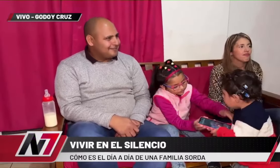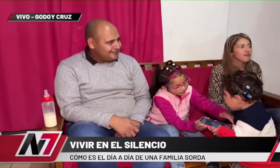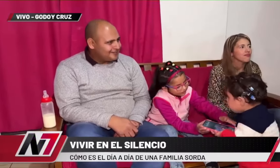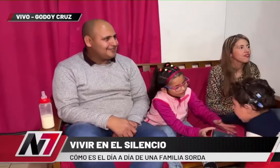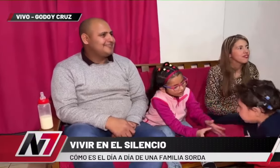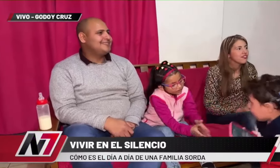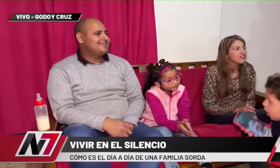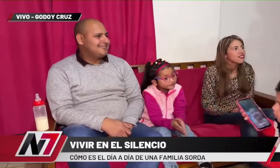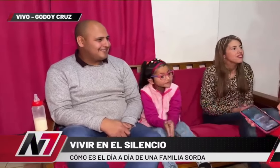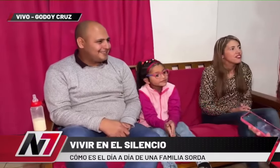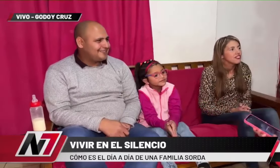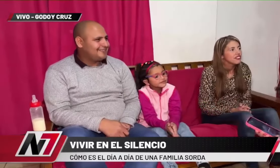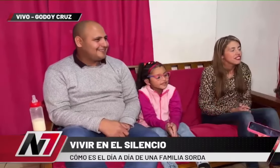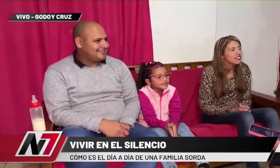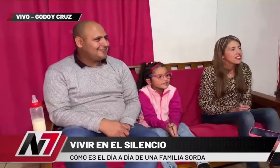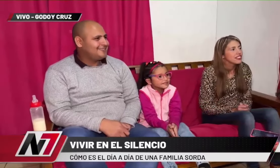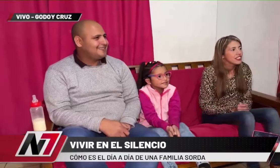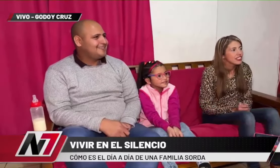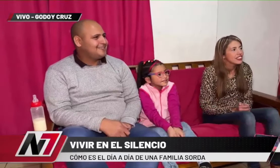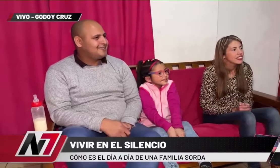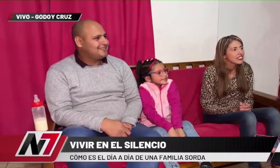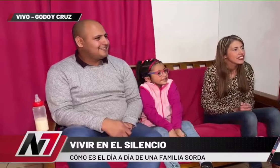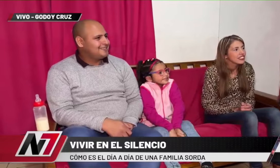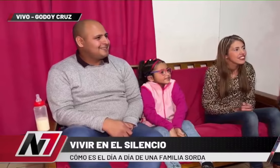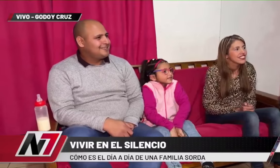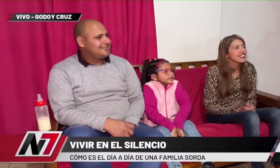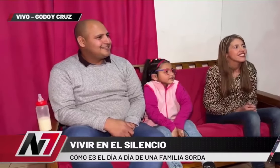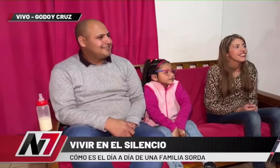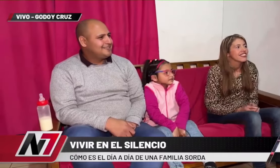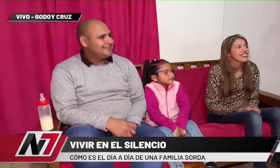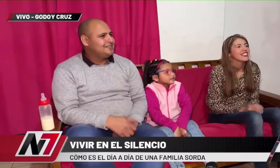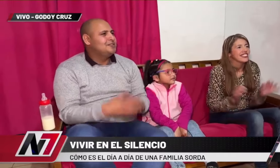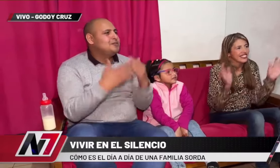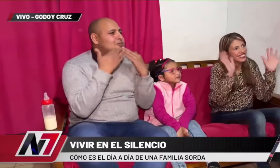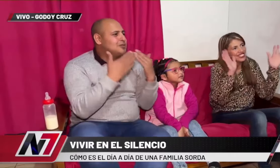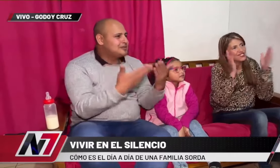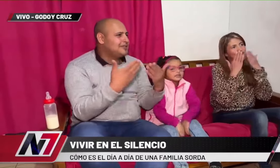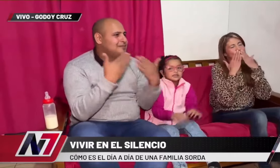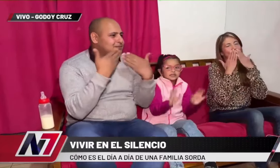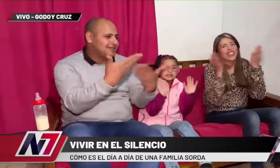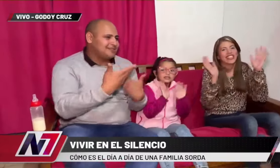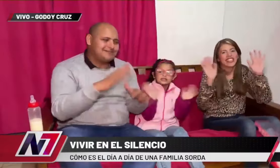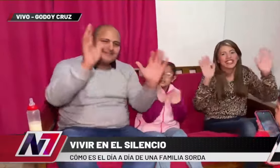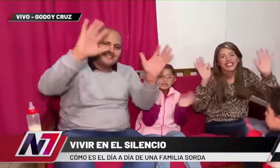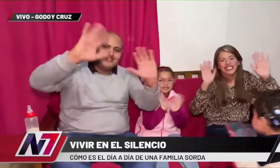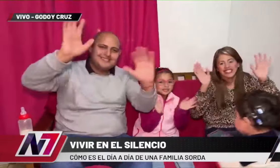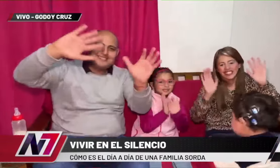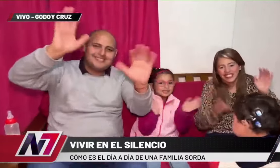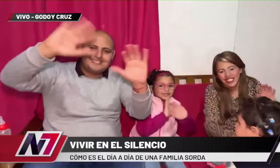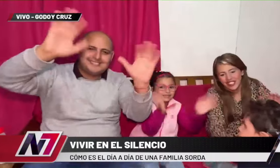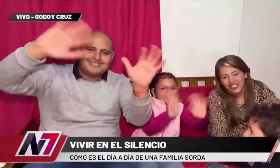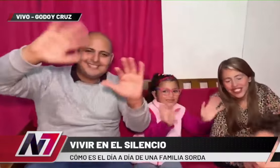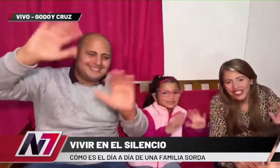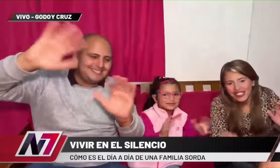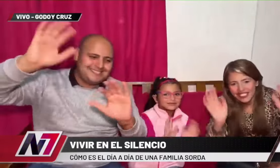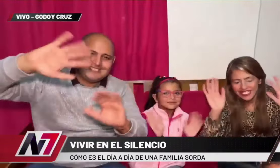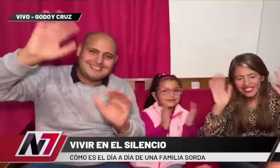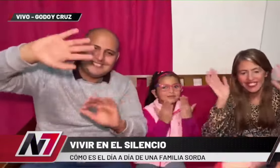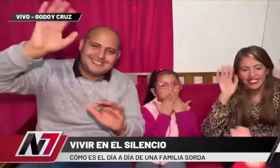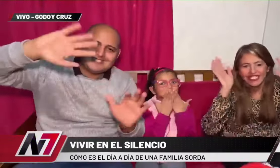les quiero agradecer y con esto me despido. Sí. Gracias a los seis. Ay, no te vimos, Sofi, no te vimos hacerlo a vos.